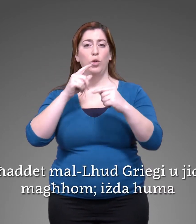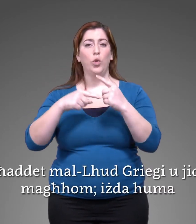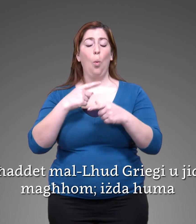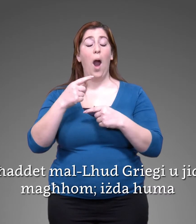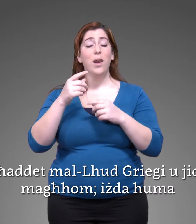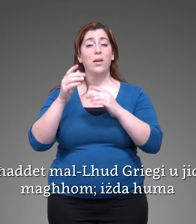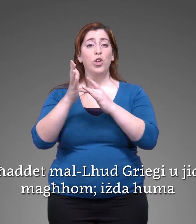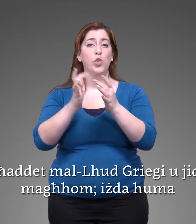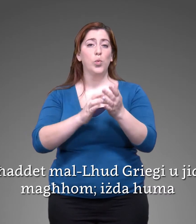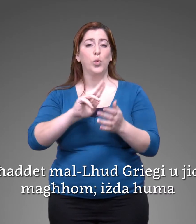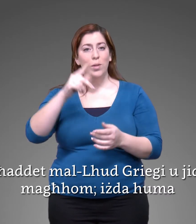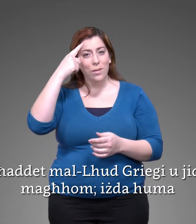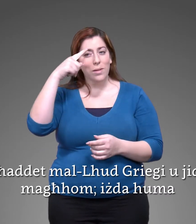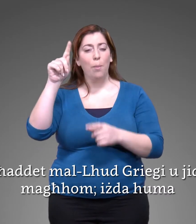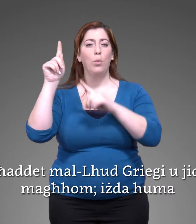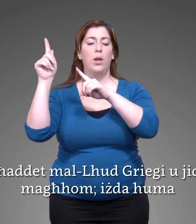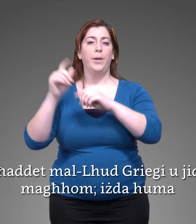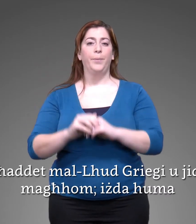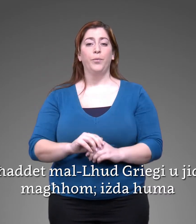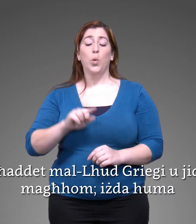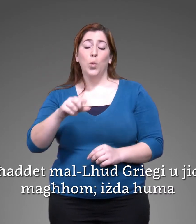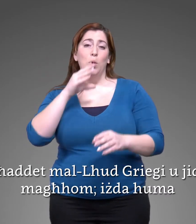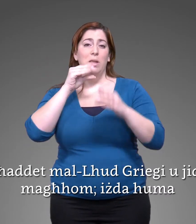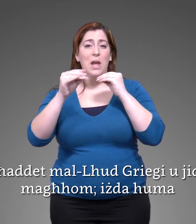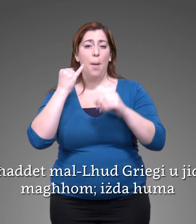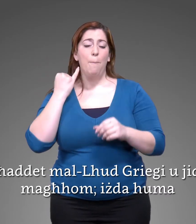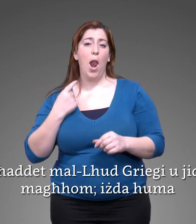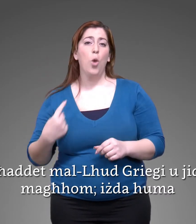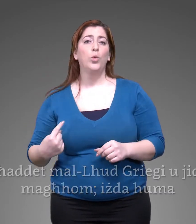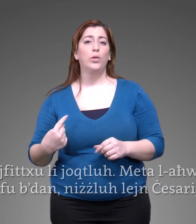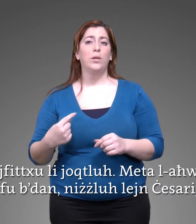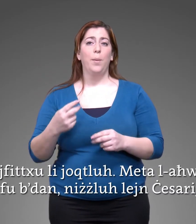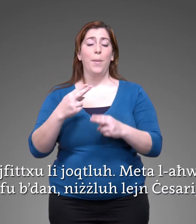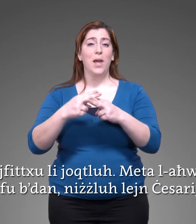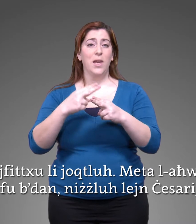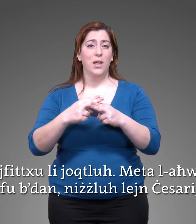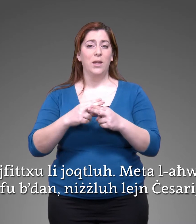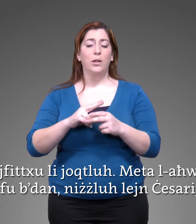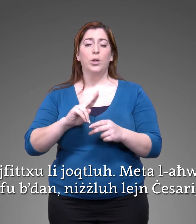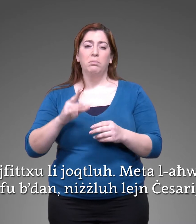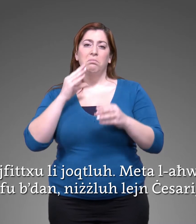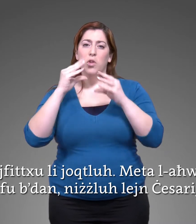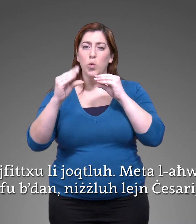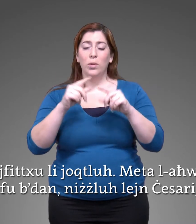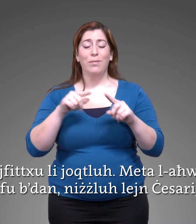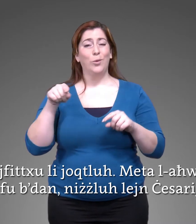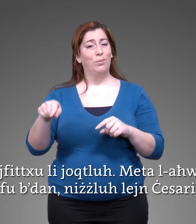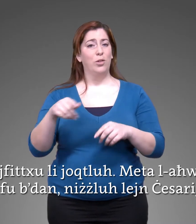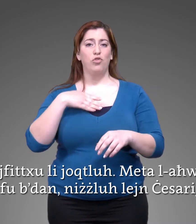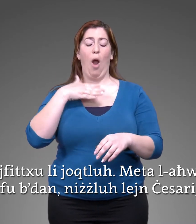-ħaddat ma l-lud għreġi u jid-diskuti maħhum Iżdu ma kienu jifittxu li uqtluħ Meta laħwa s